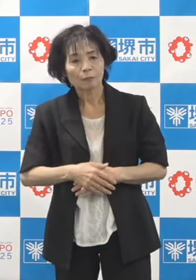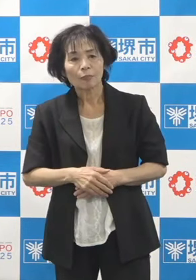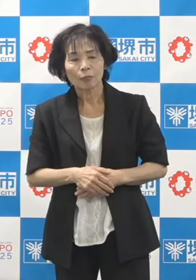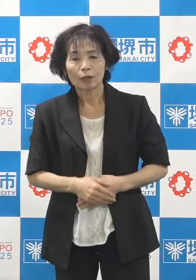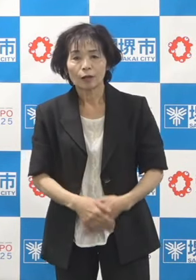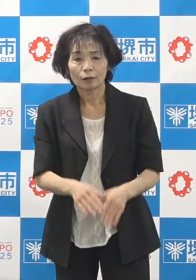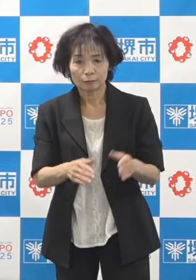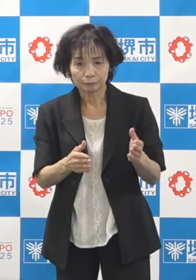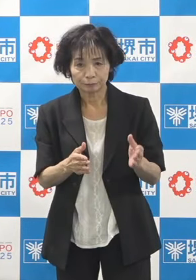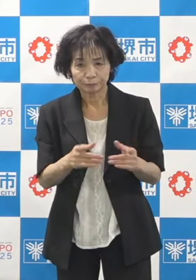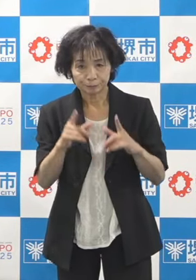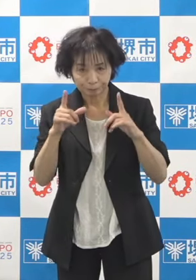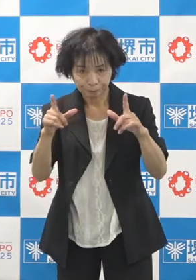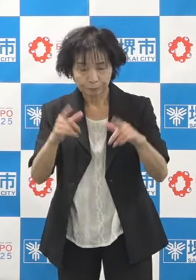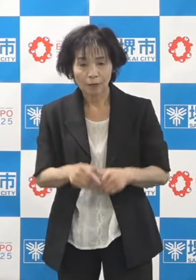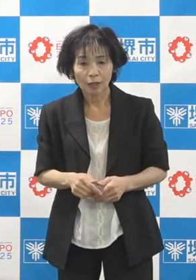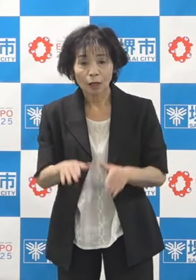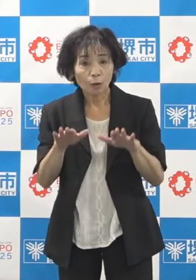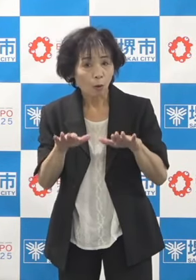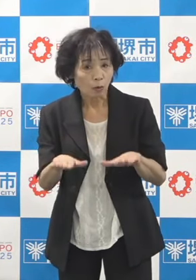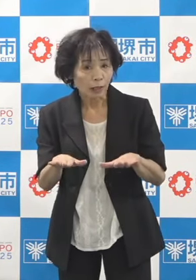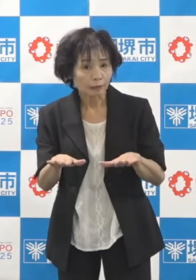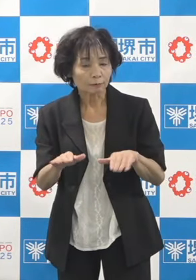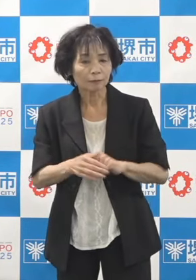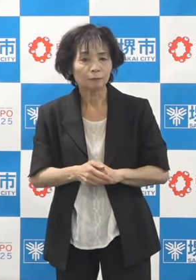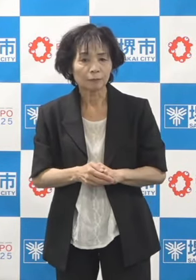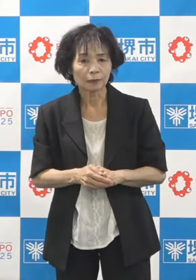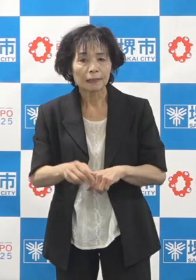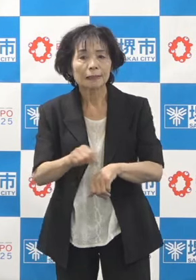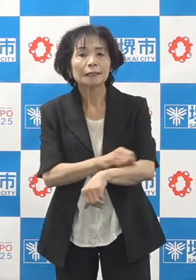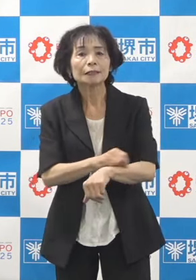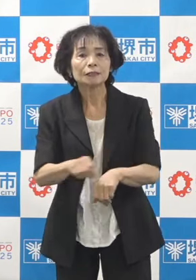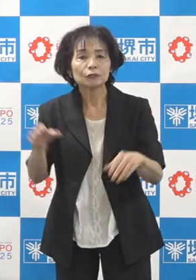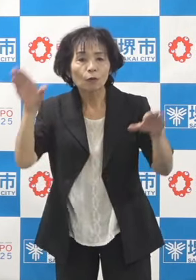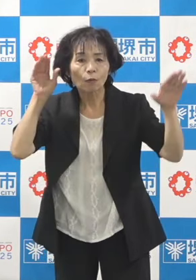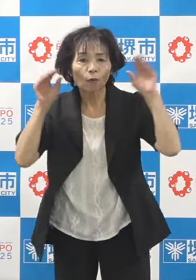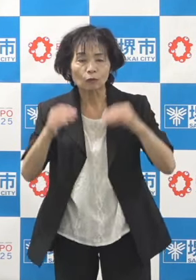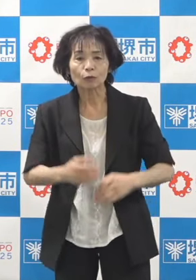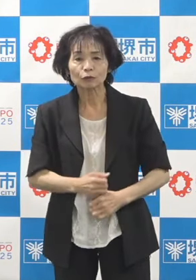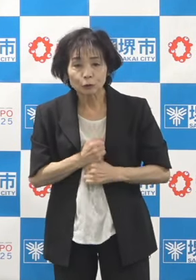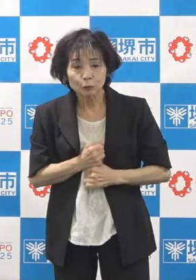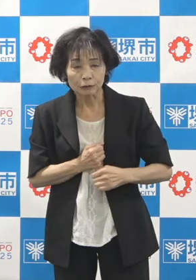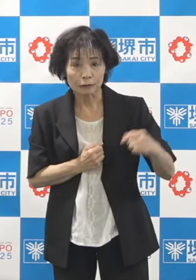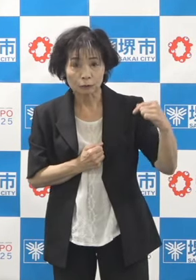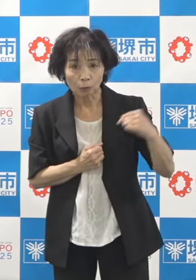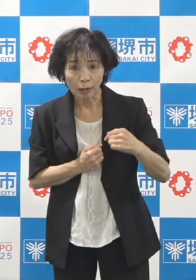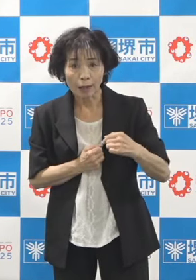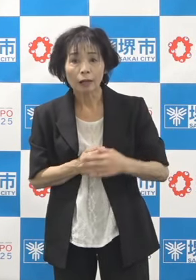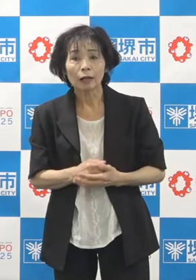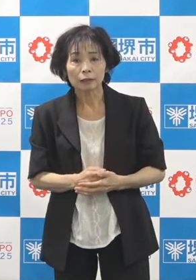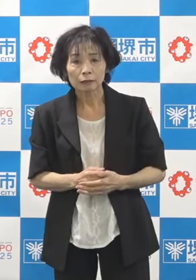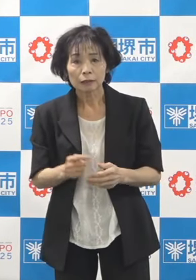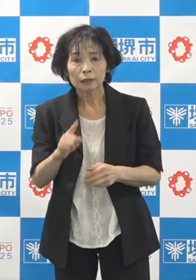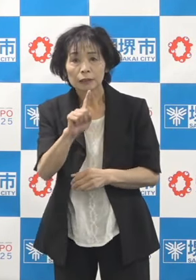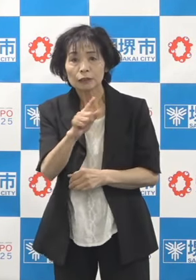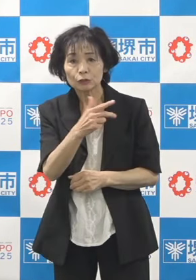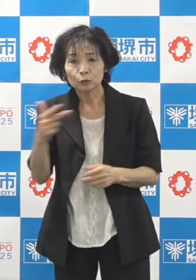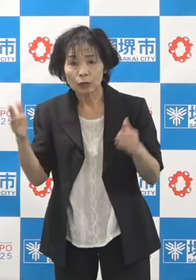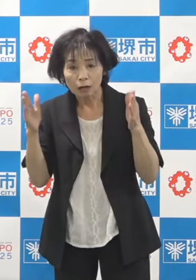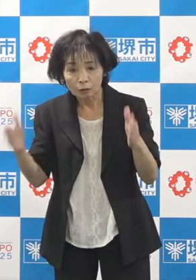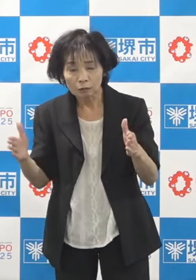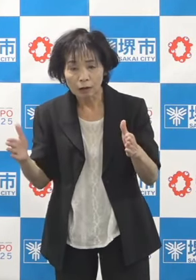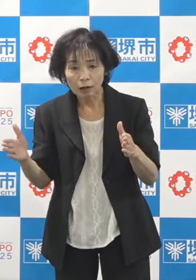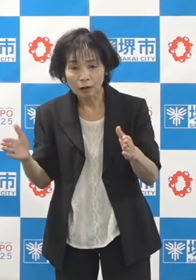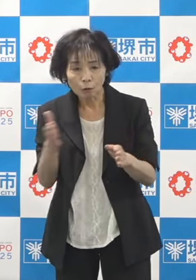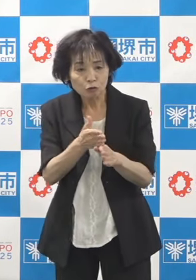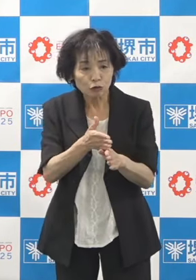今回のまずは臨時情報の注意ということが1週間を経たからといって全くなくなるわけ